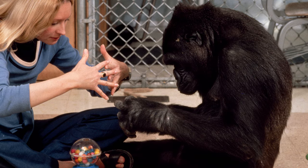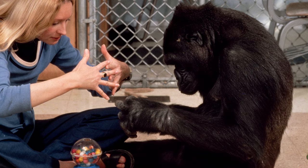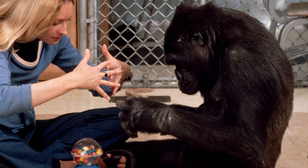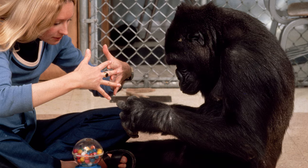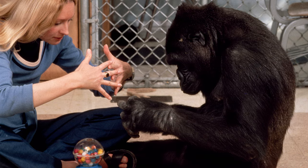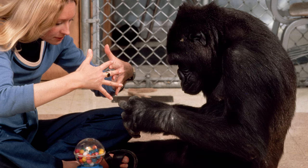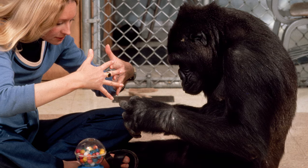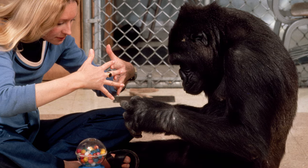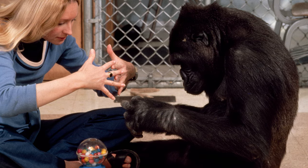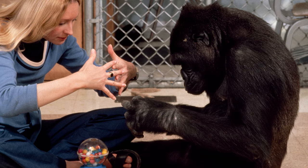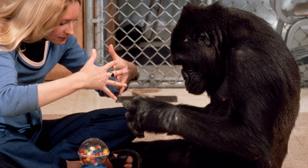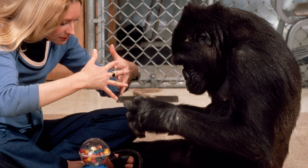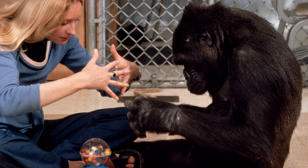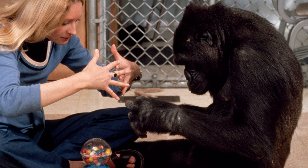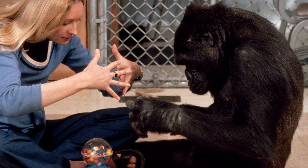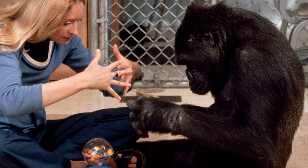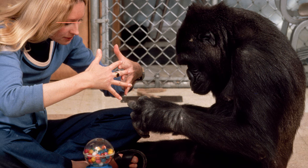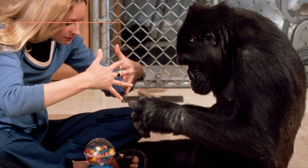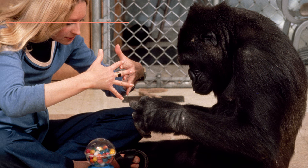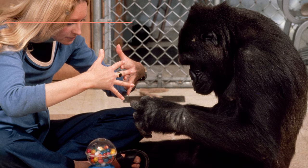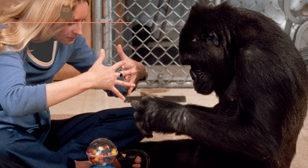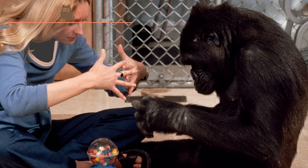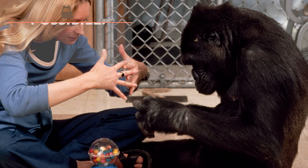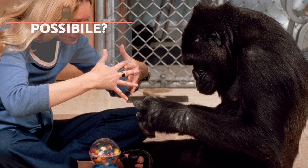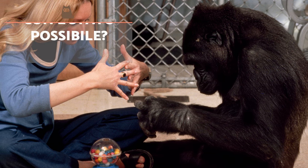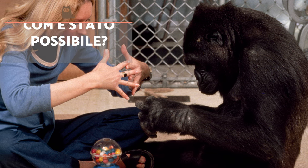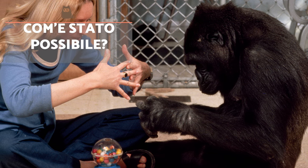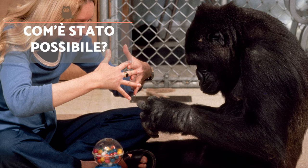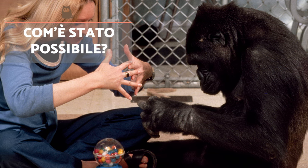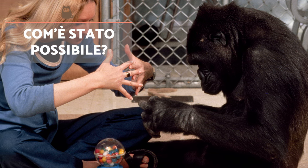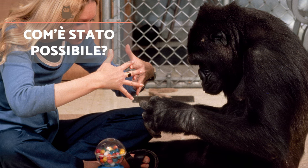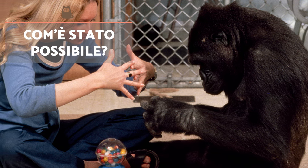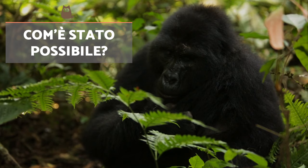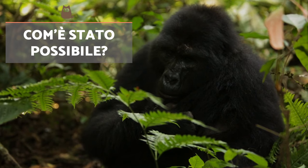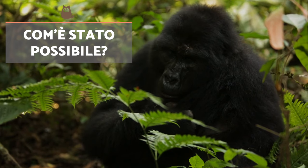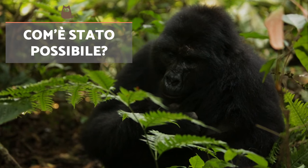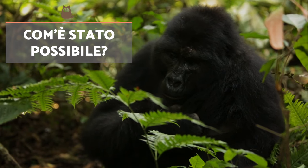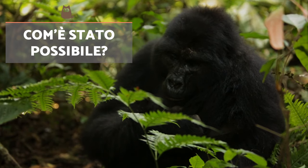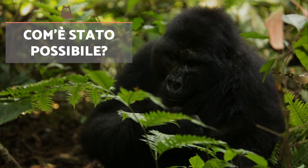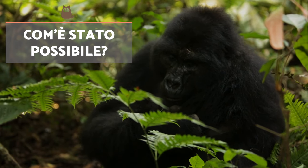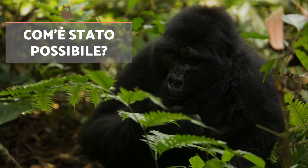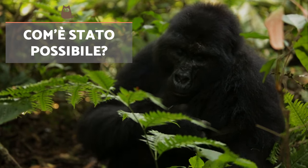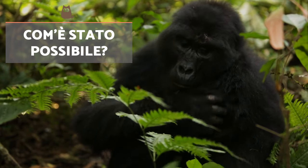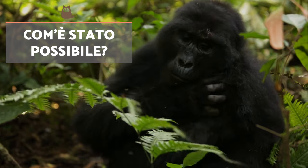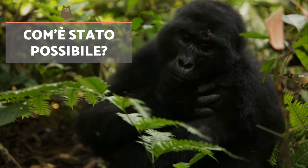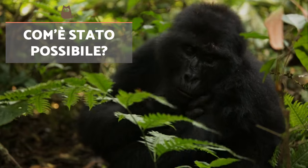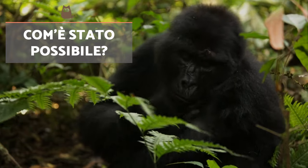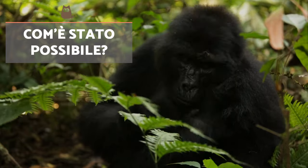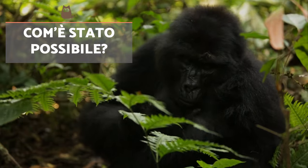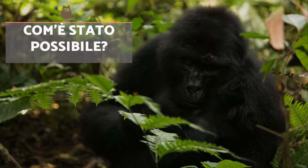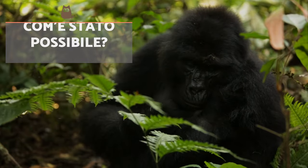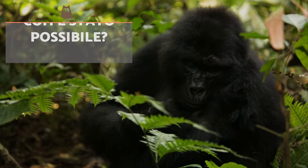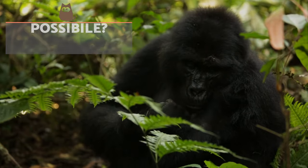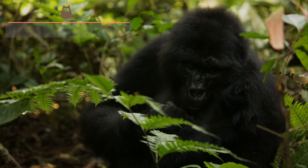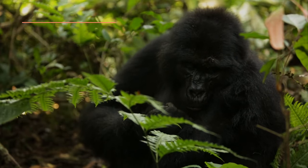credi? Nel corso del tempo, Penny si rese conto che i gorilla stavano già utilizzando un sistema di segnali per comunicare tra loro, quindi stava